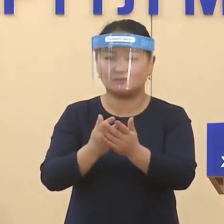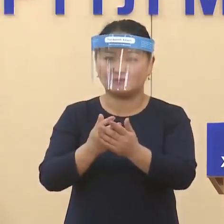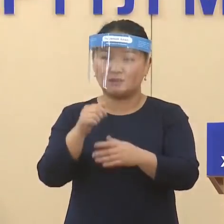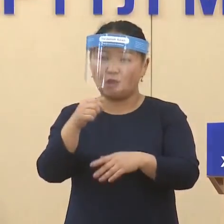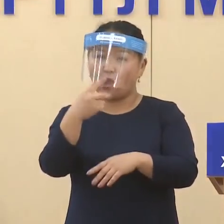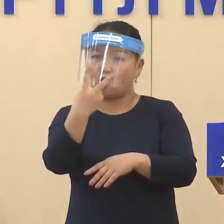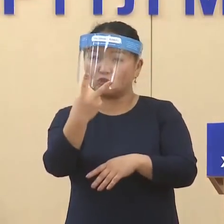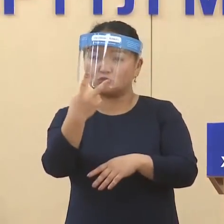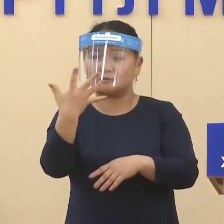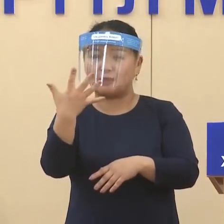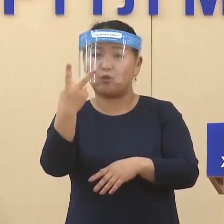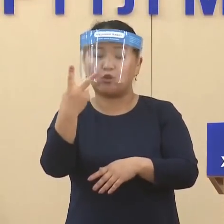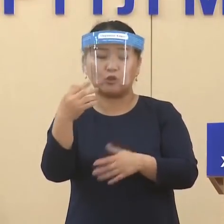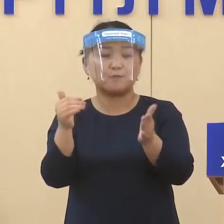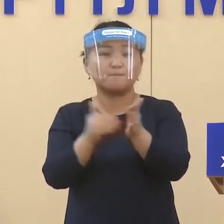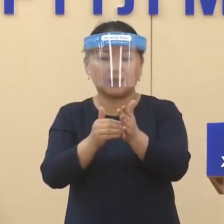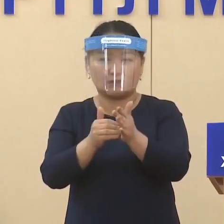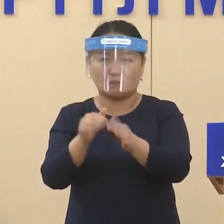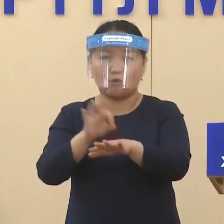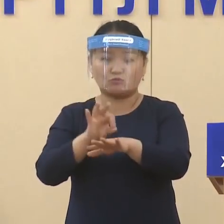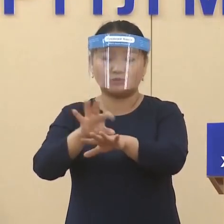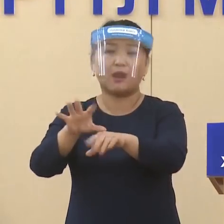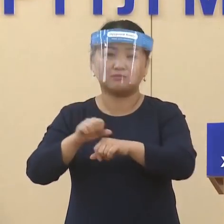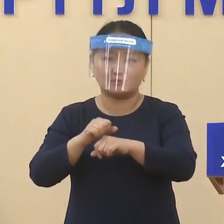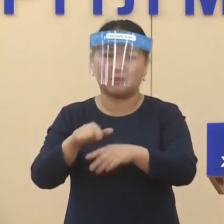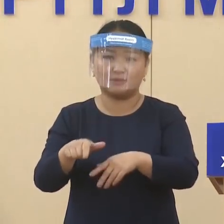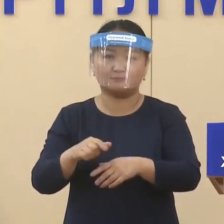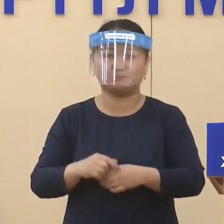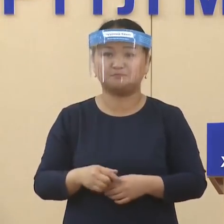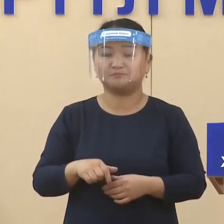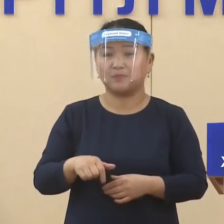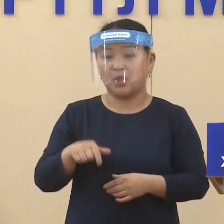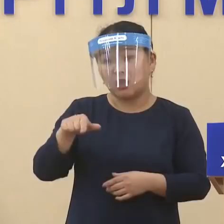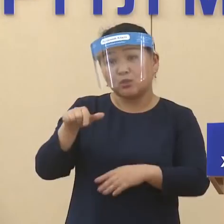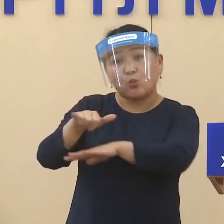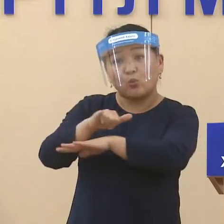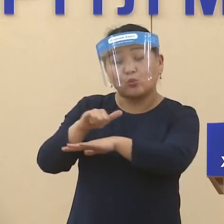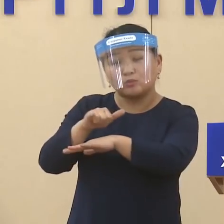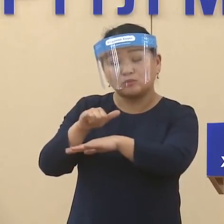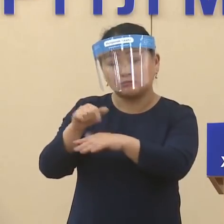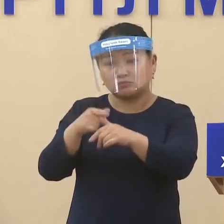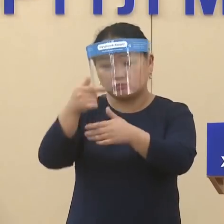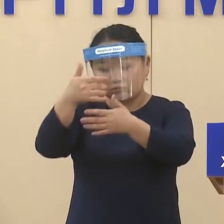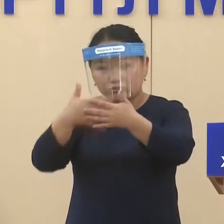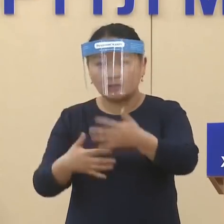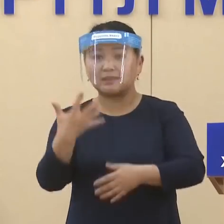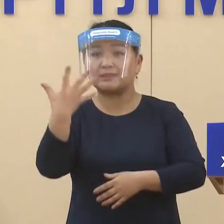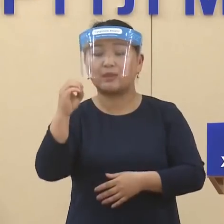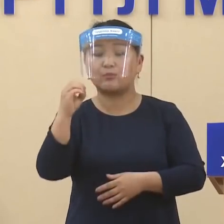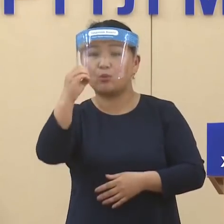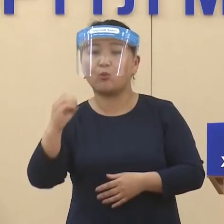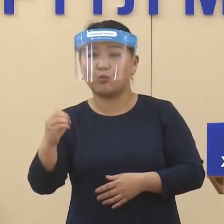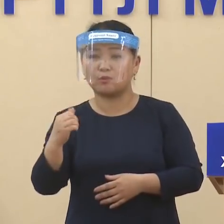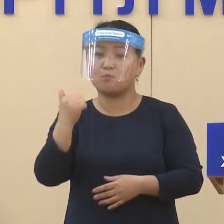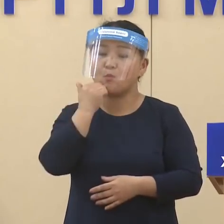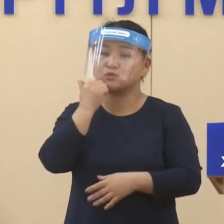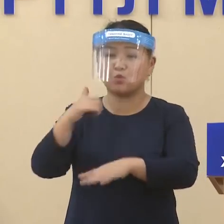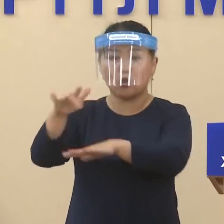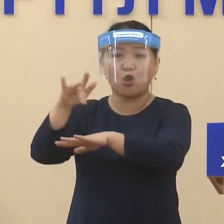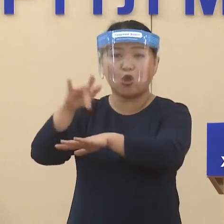тоо 252,000 гаруйд хүрсэн байна. За тус улсад бүртгэгдсэн нийт халдварын тал хувь нь нийслэл Москва хот